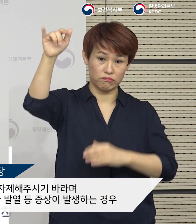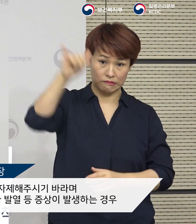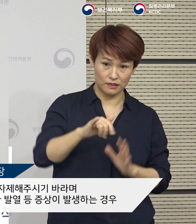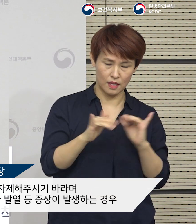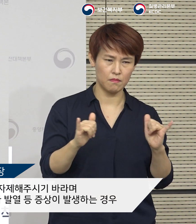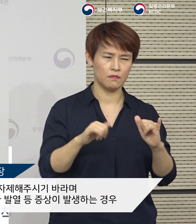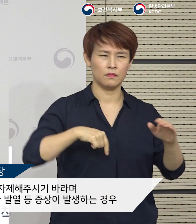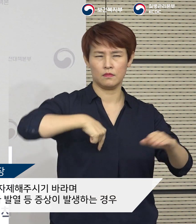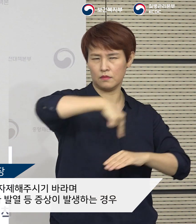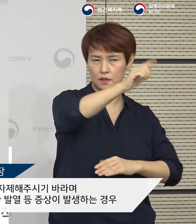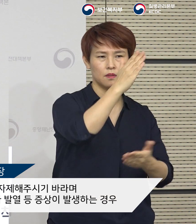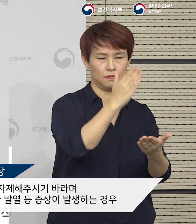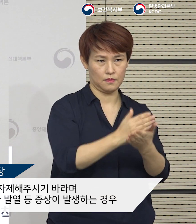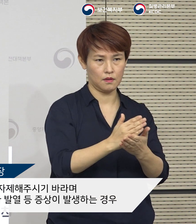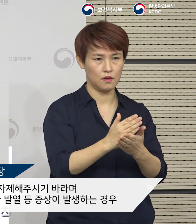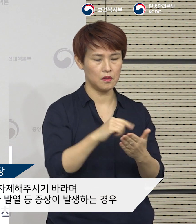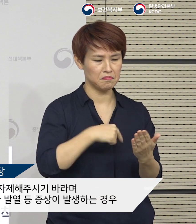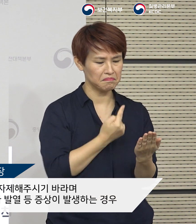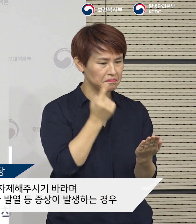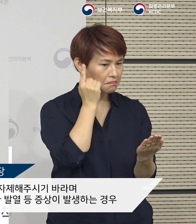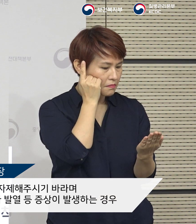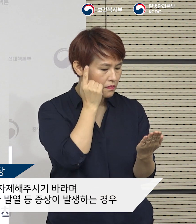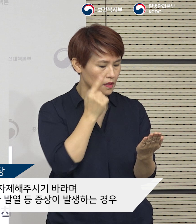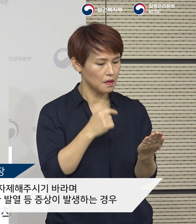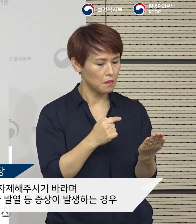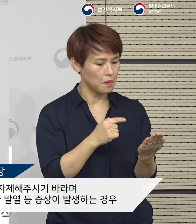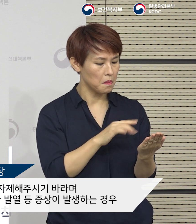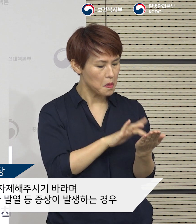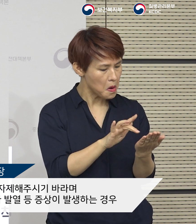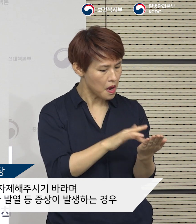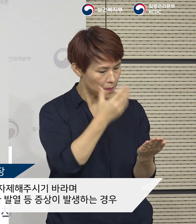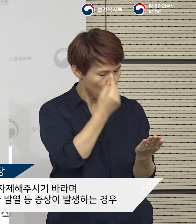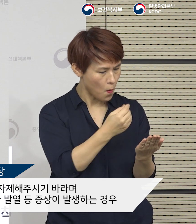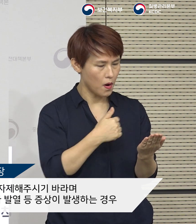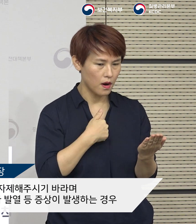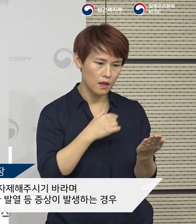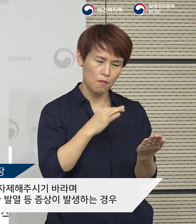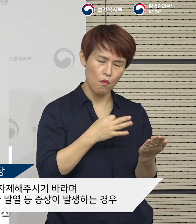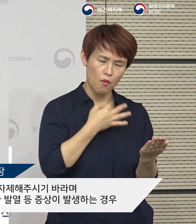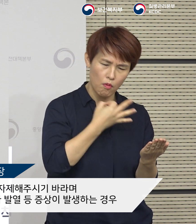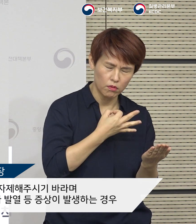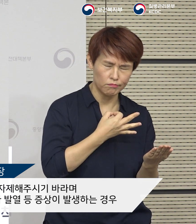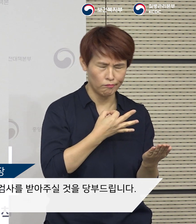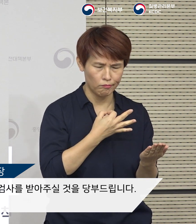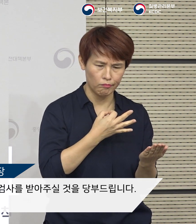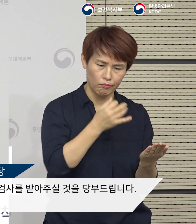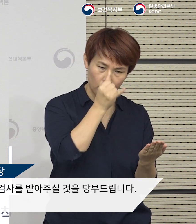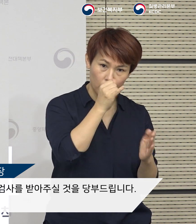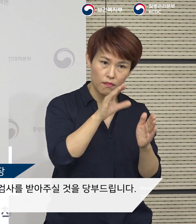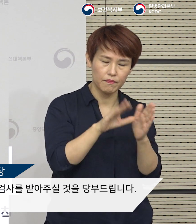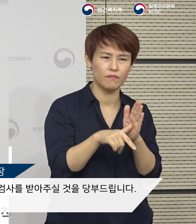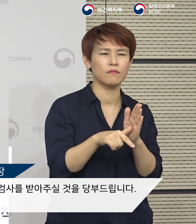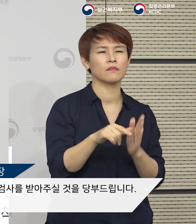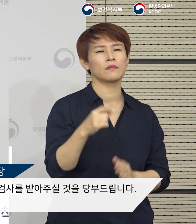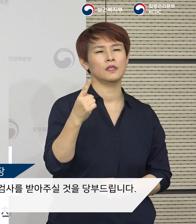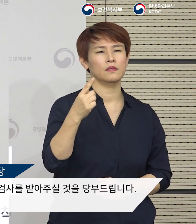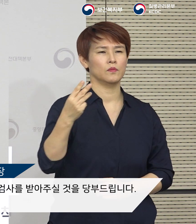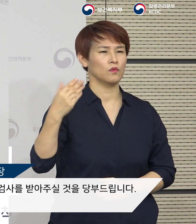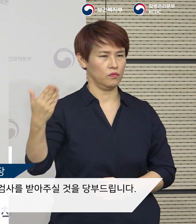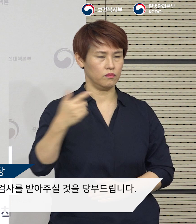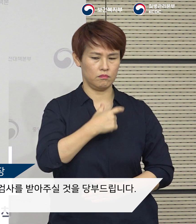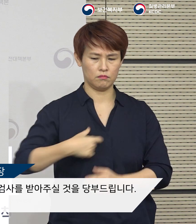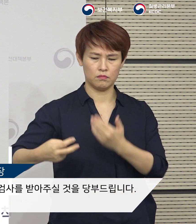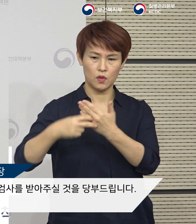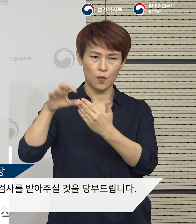바라며 자가진단 앱을 통해 모니터링해 주시고 기침이나 발열 등 증상이 발생하는 경우 1339 보건소 등을